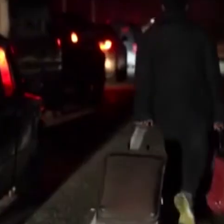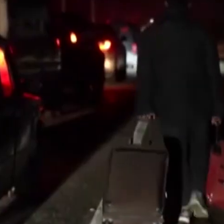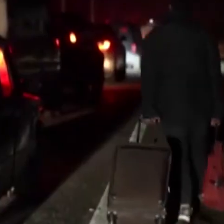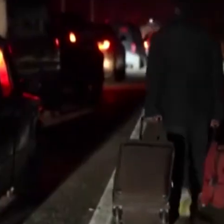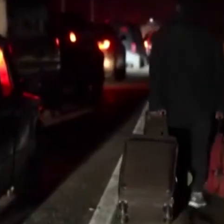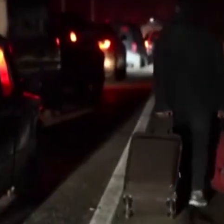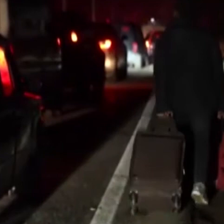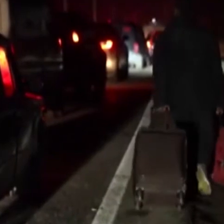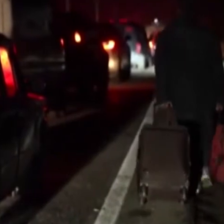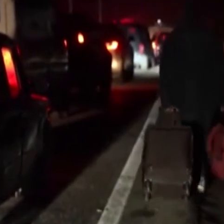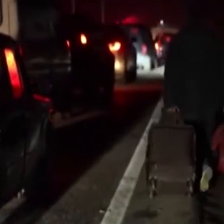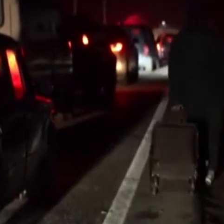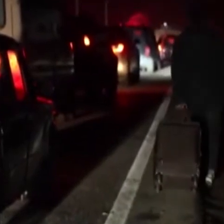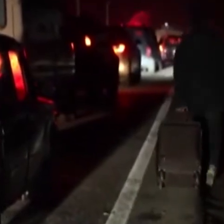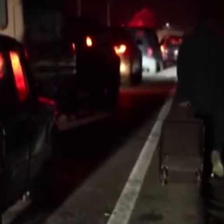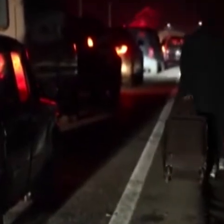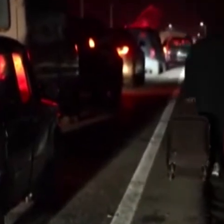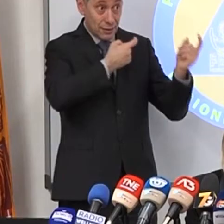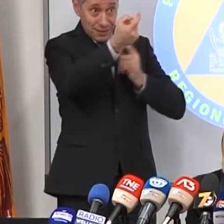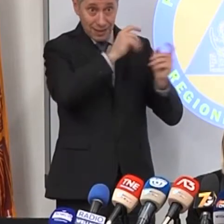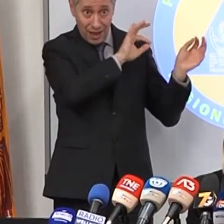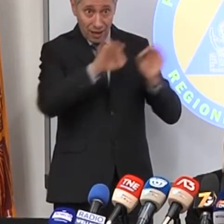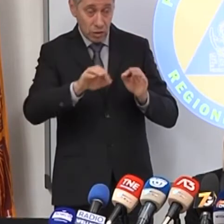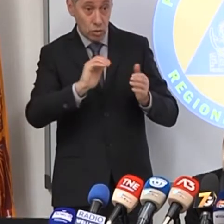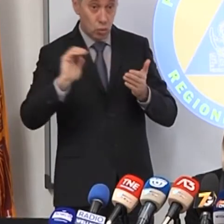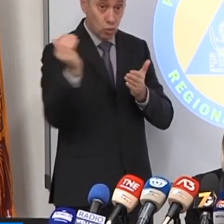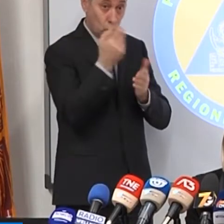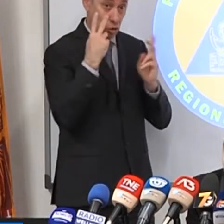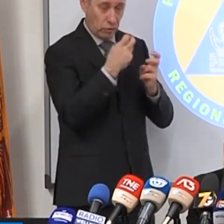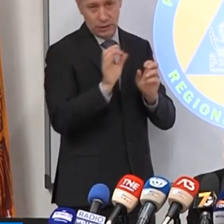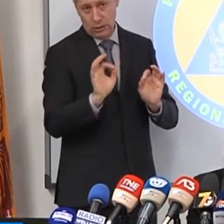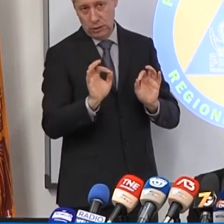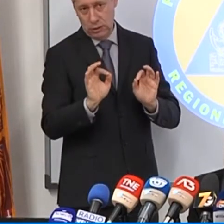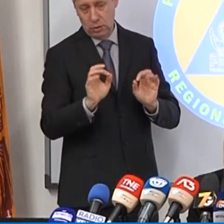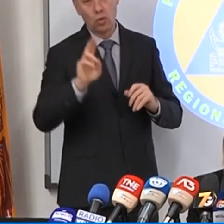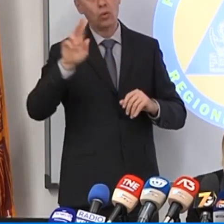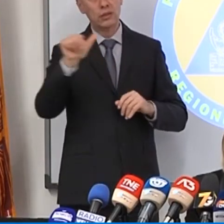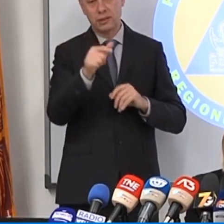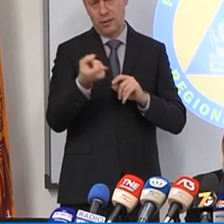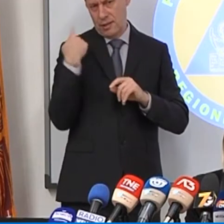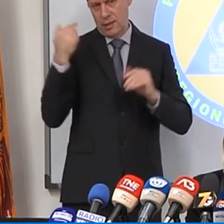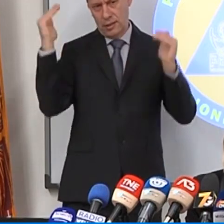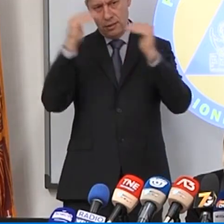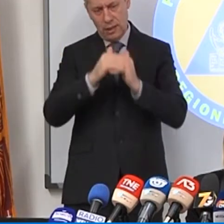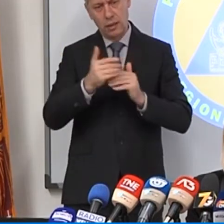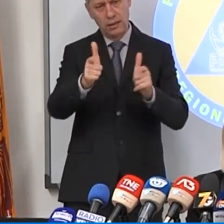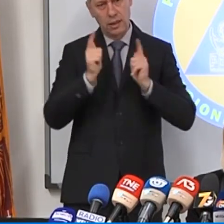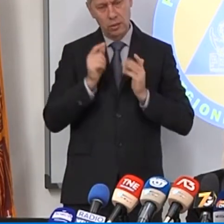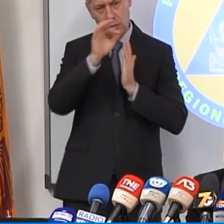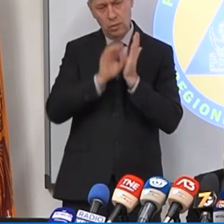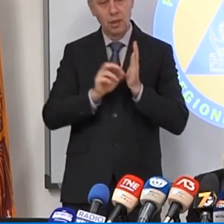ucraini e sulla loro gestione sotto il profilo sanitario. I numeri che ci danno le USLA ieri sera sono di